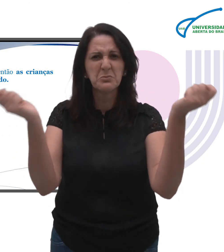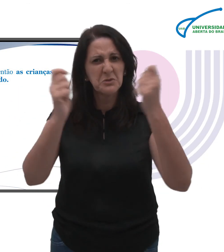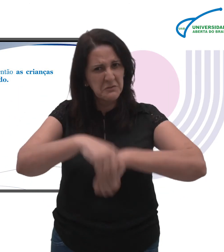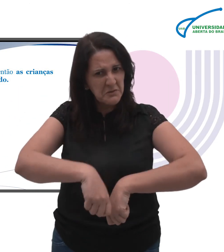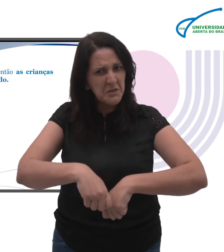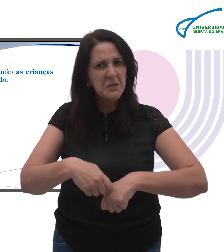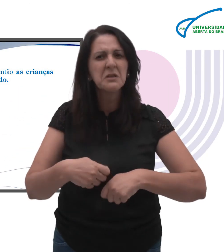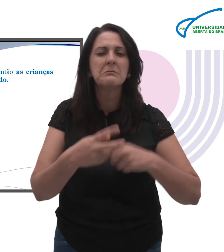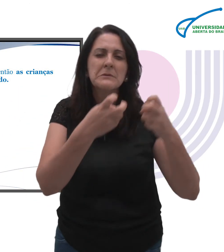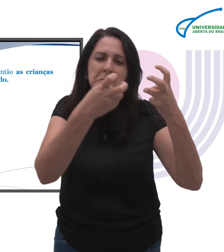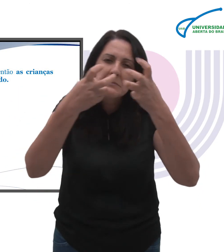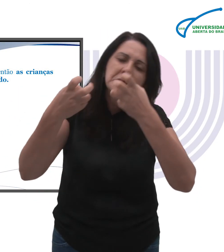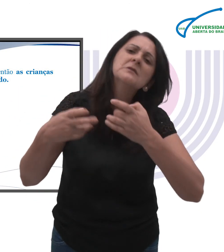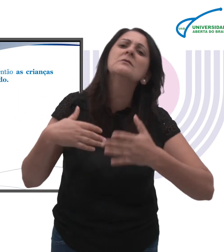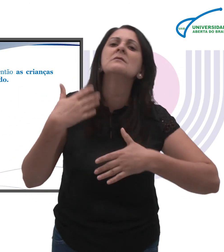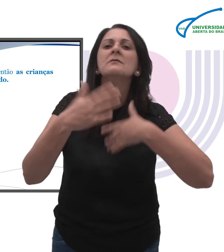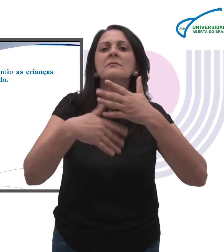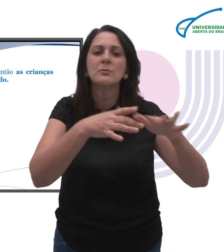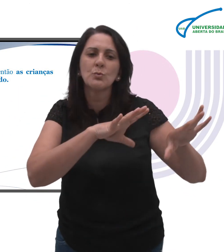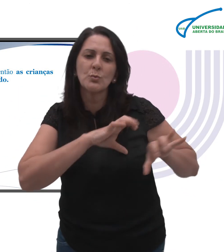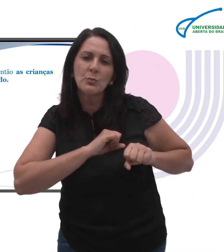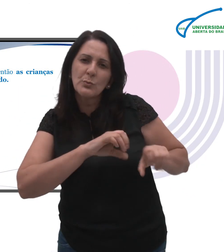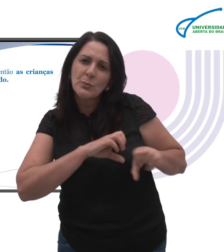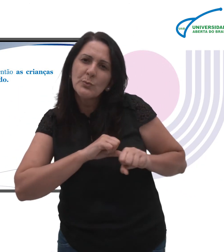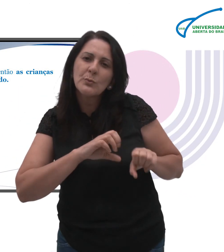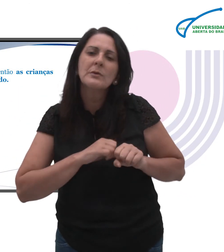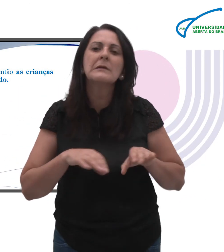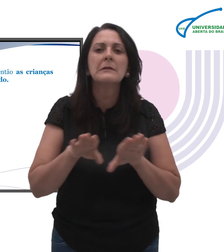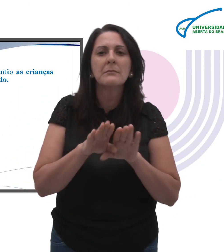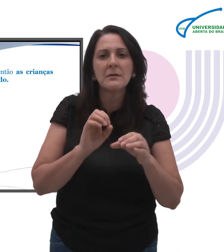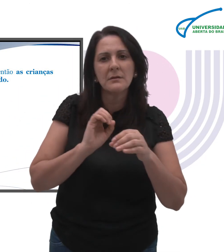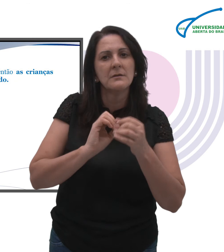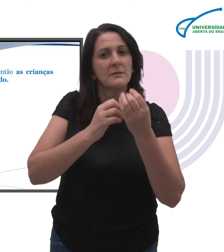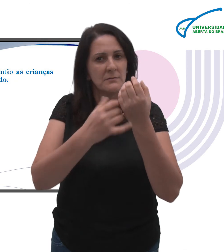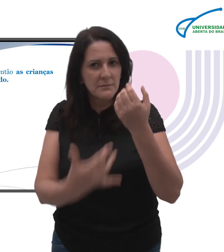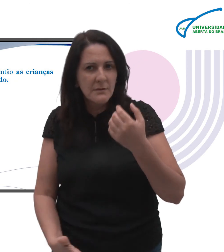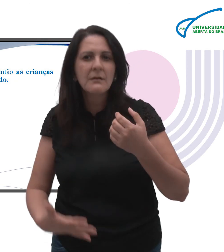é possível identificar que o processo de aquisição dos